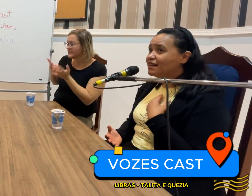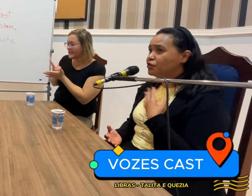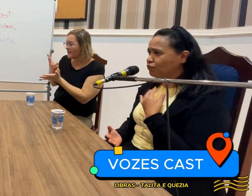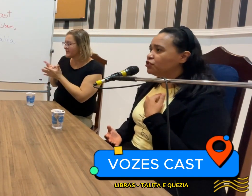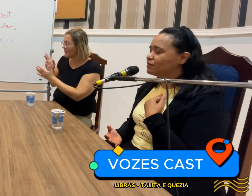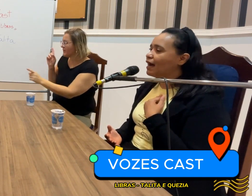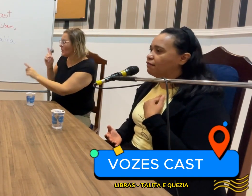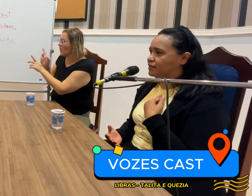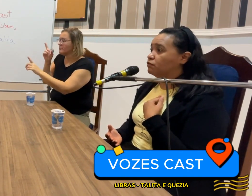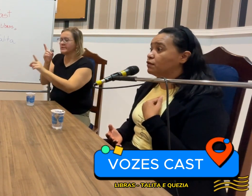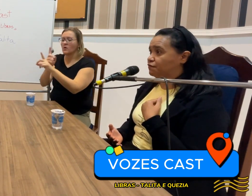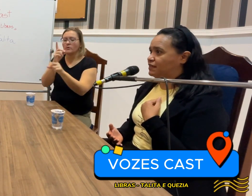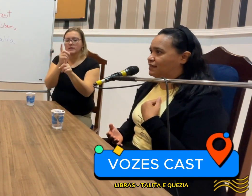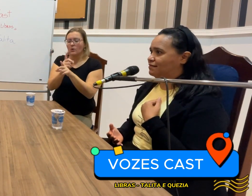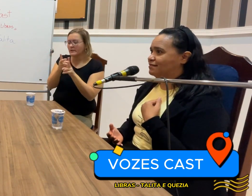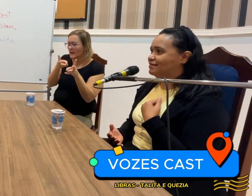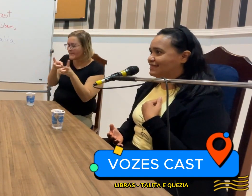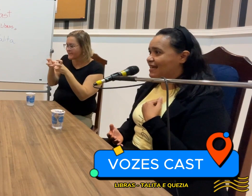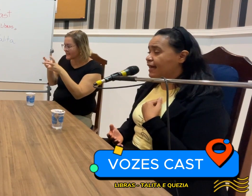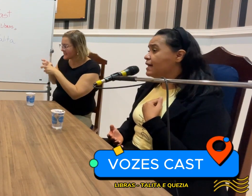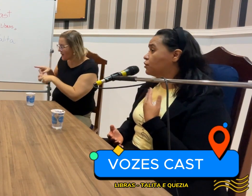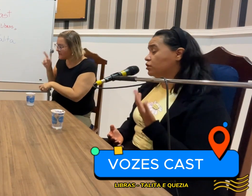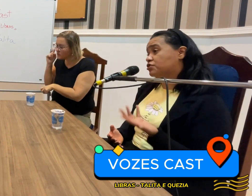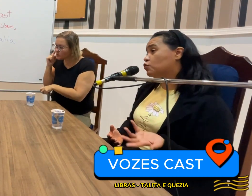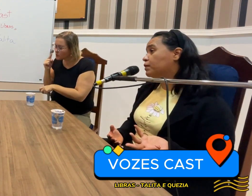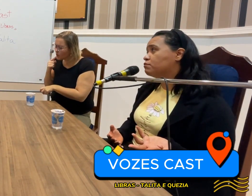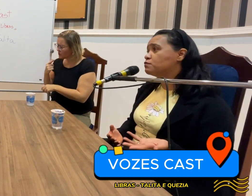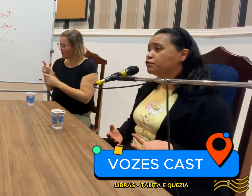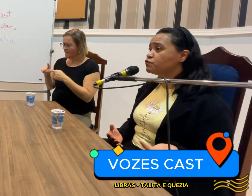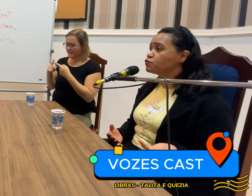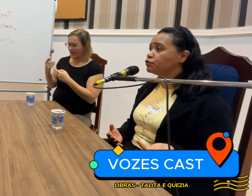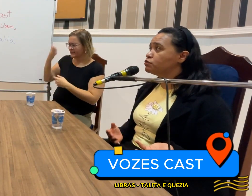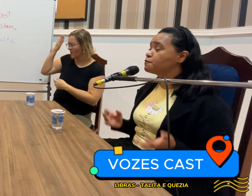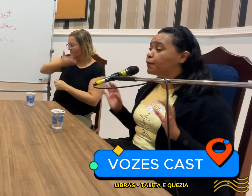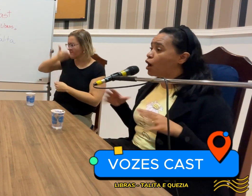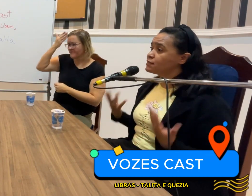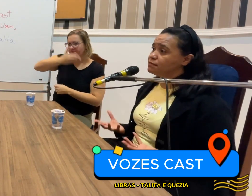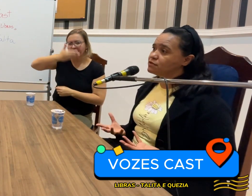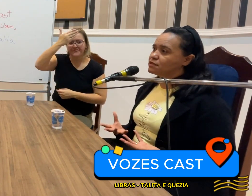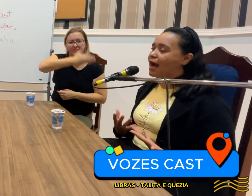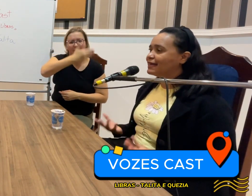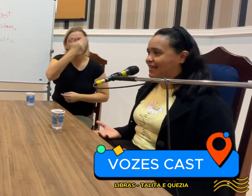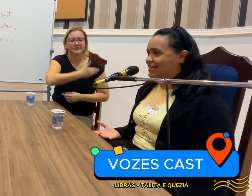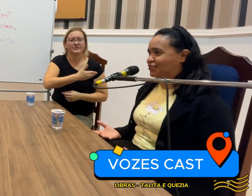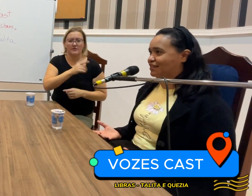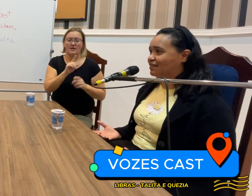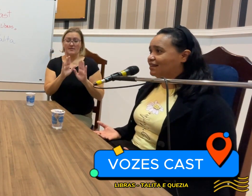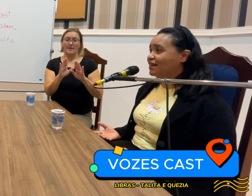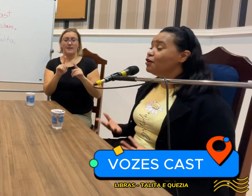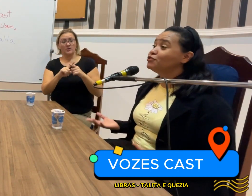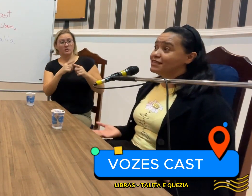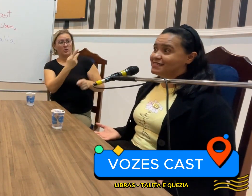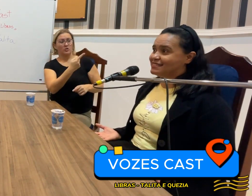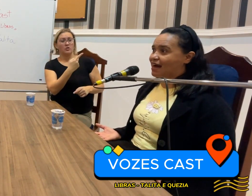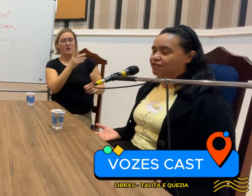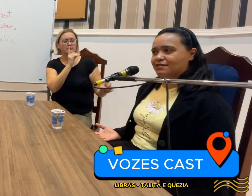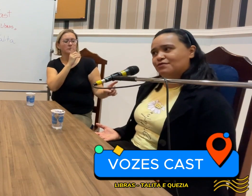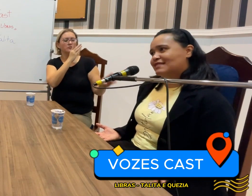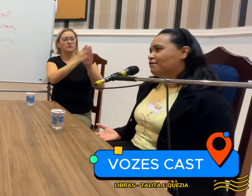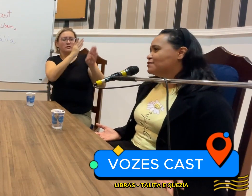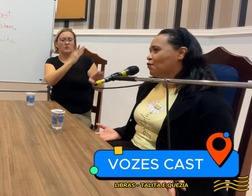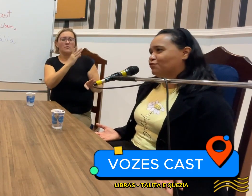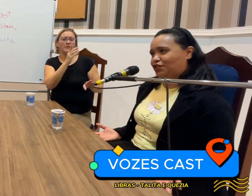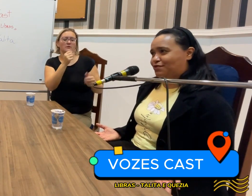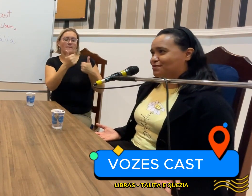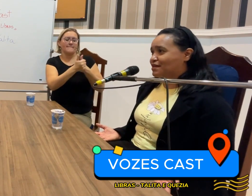todo. E onde eu estava que eu não vi? Né? Nós descobrimos muitos surdos próximos à igreja. E onde eles estavam? Eles